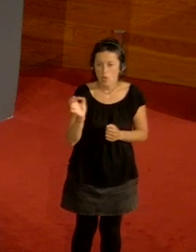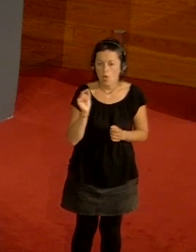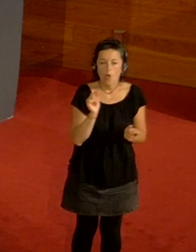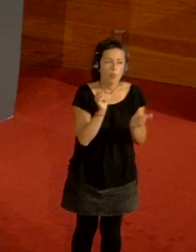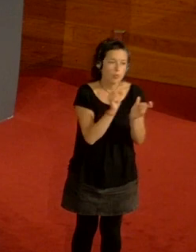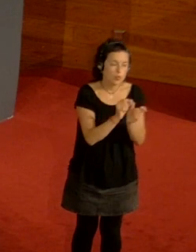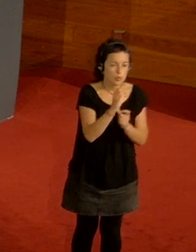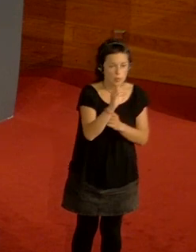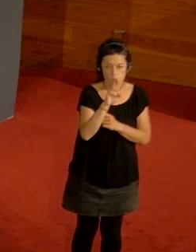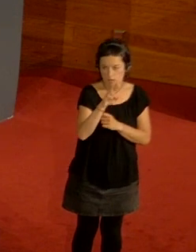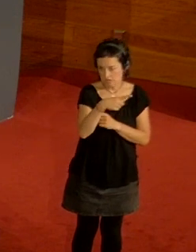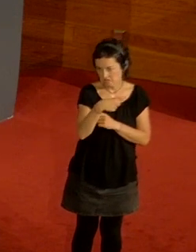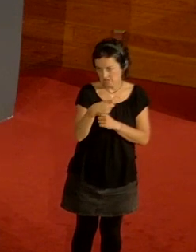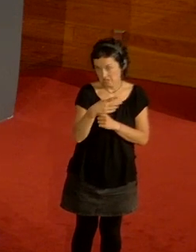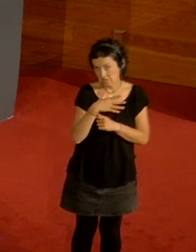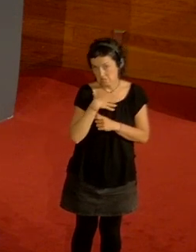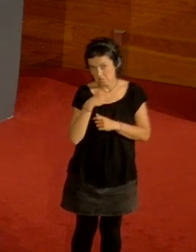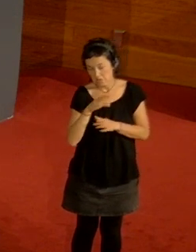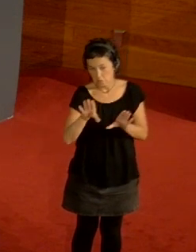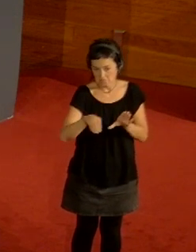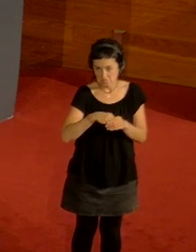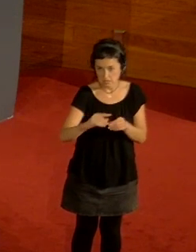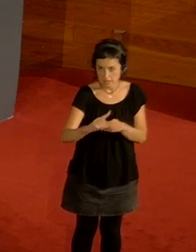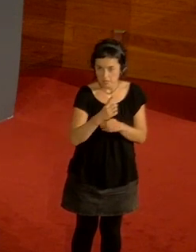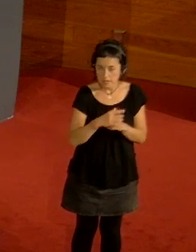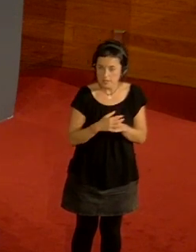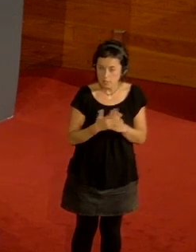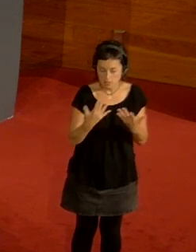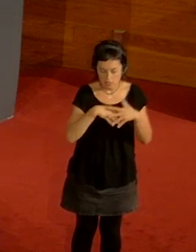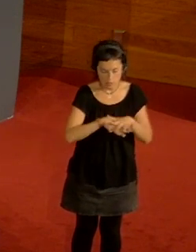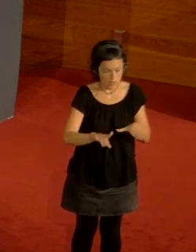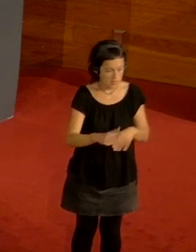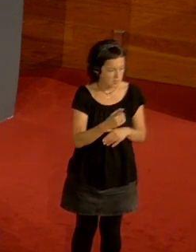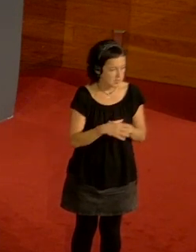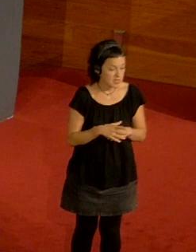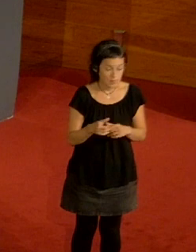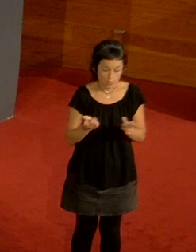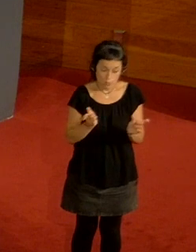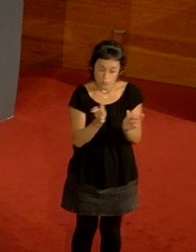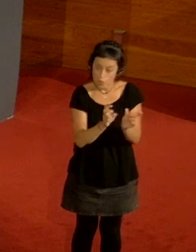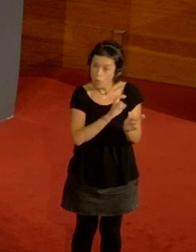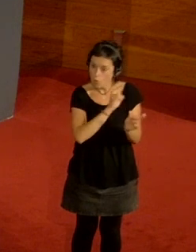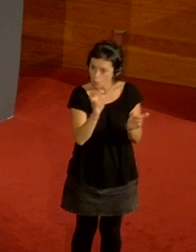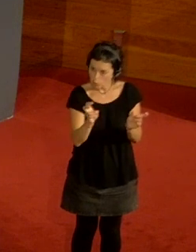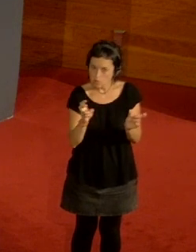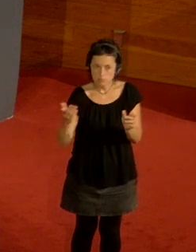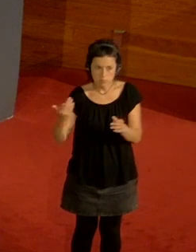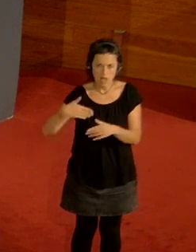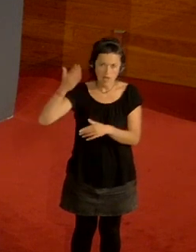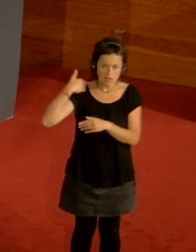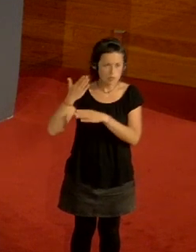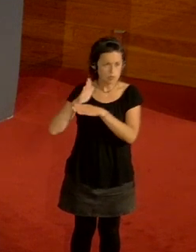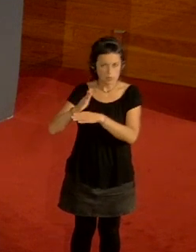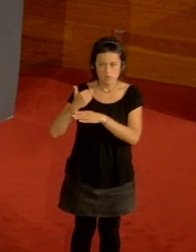quizás el más integrador en ese sentido Pero esos otros eh sufijos eh posibles se propusieron y algunos